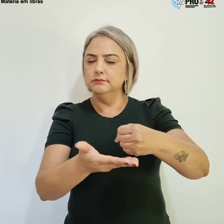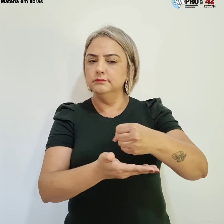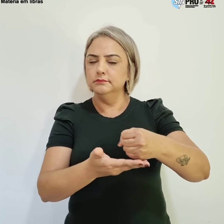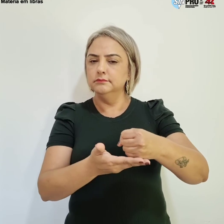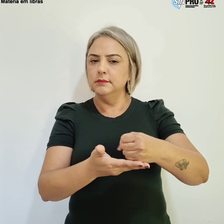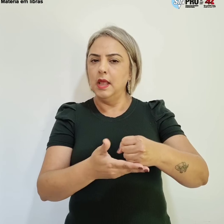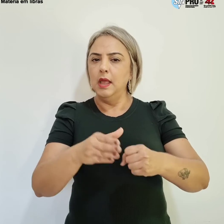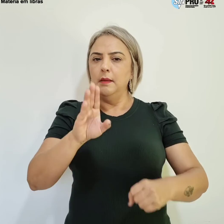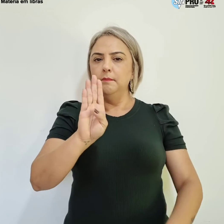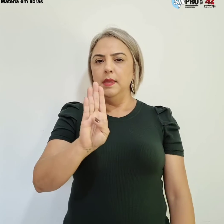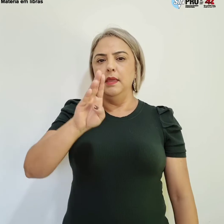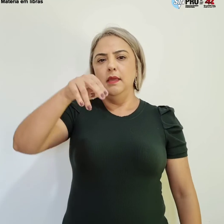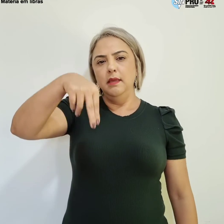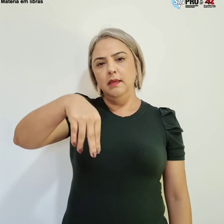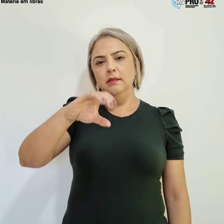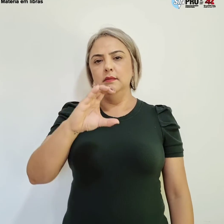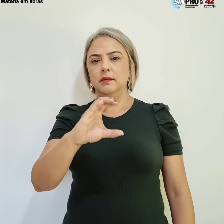Comum Curricular, BNCC.